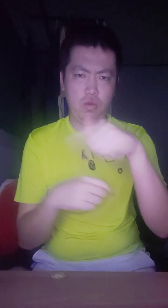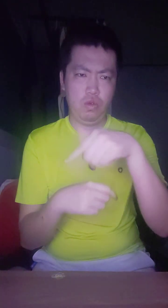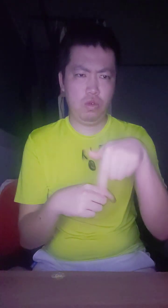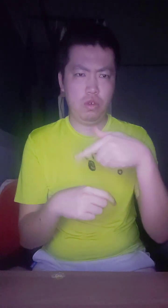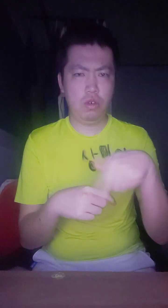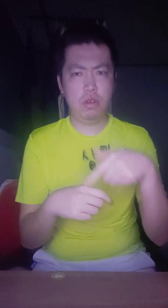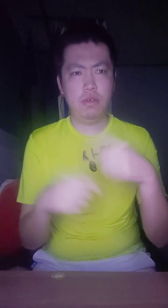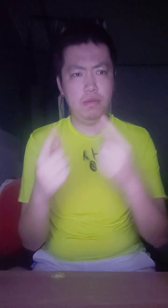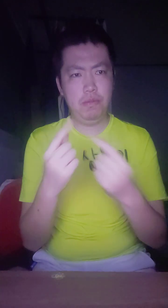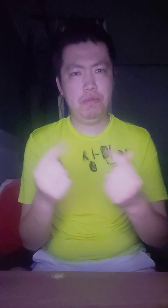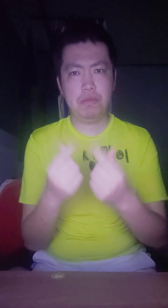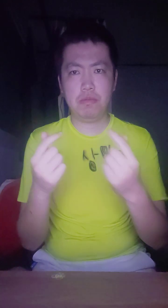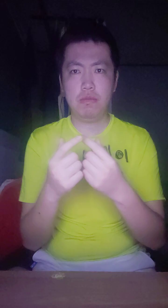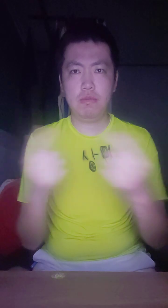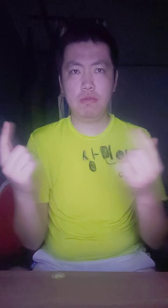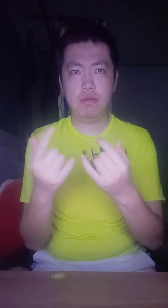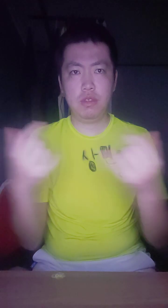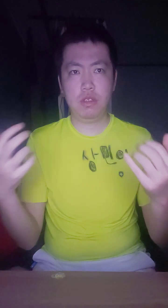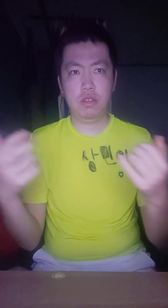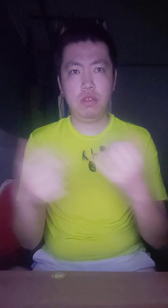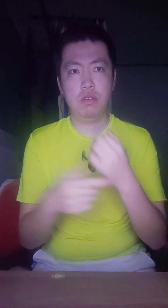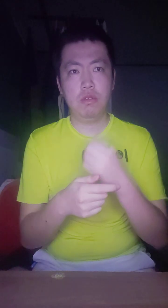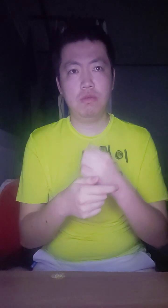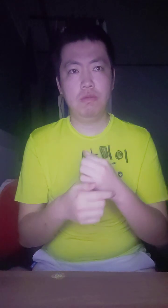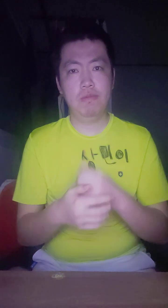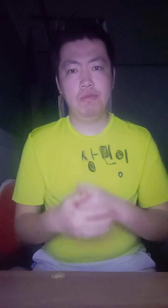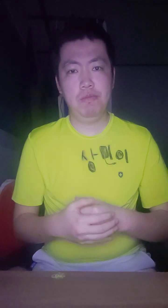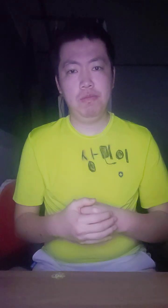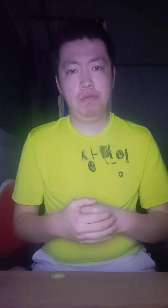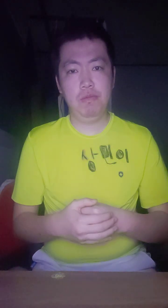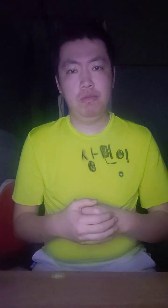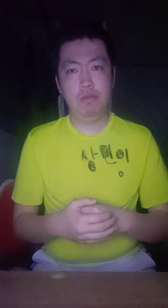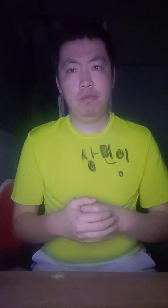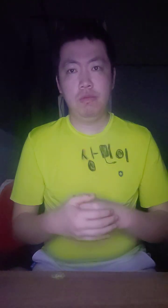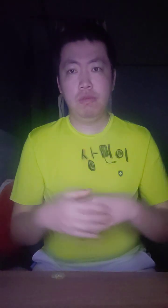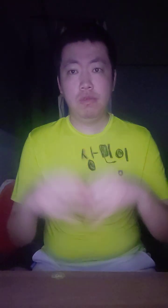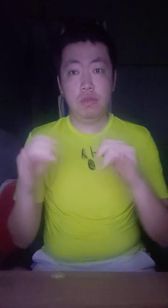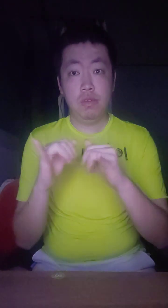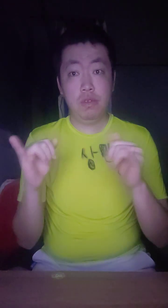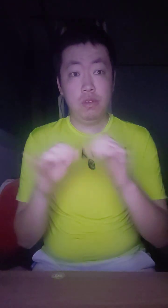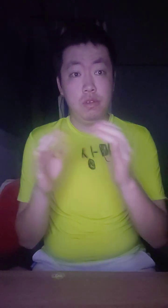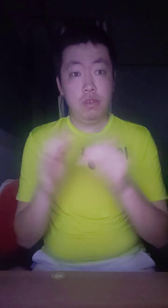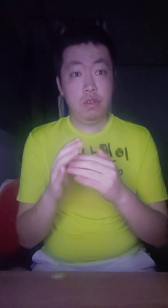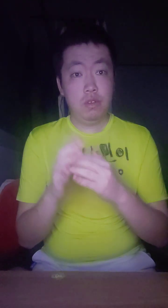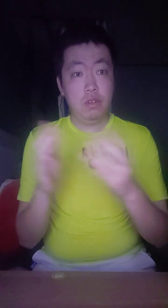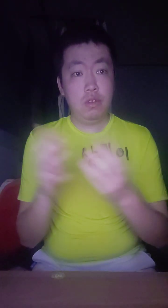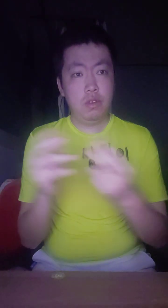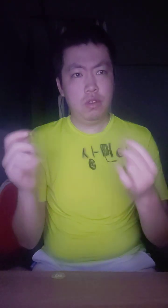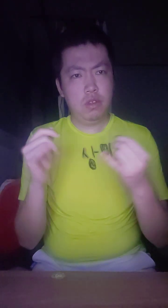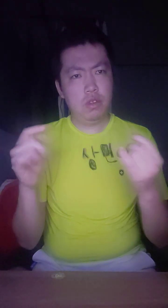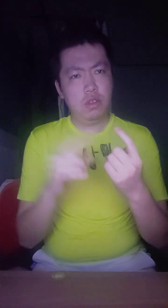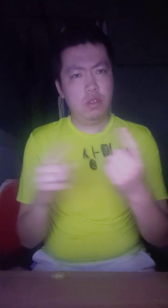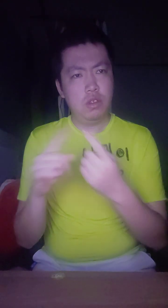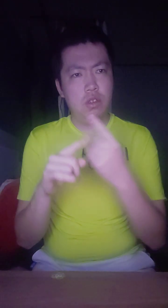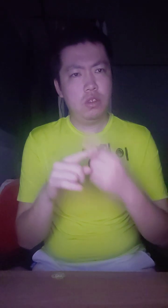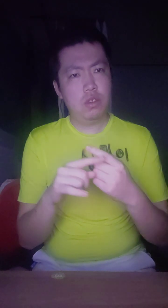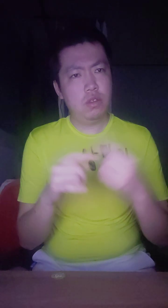하는 만큼 복구에 시간이 걸릴 것으로 전망했습니다. 세대는 아직 전기를 사용을 못하고 있고요.